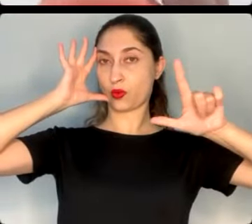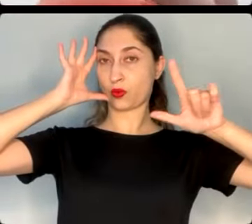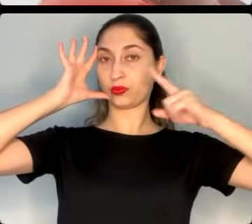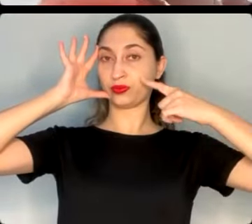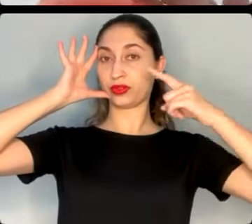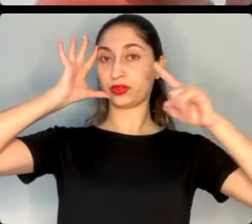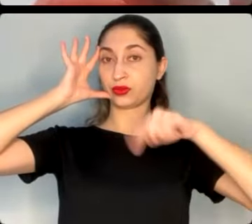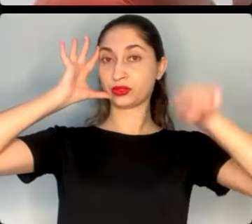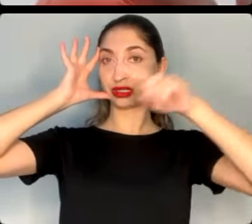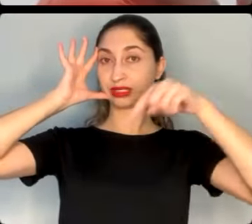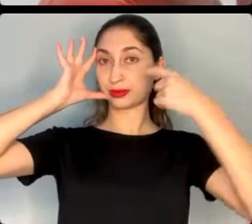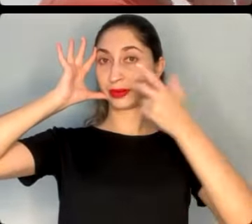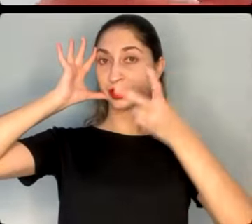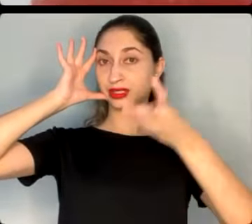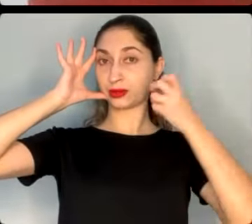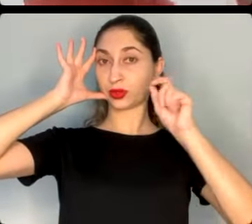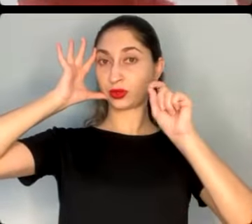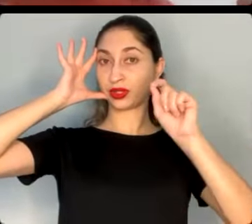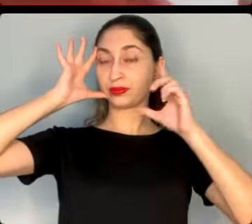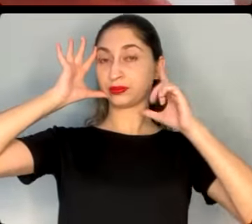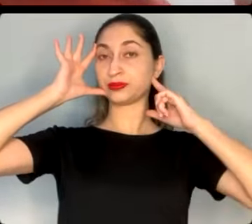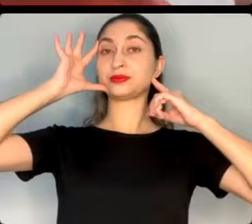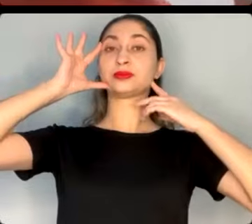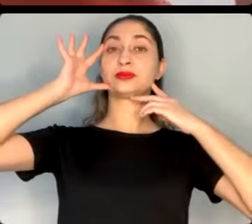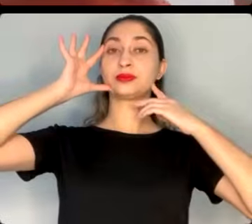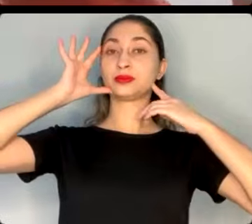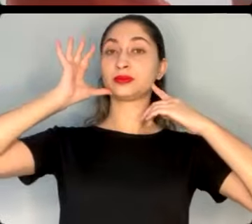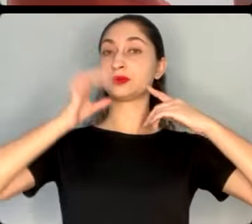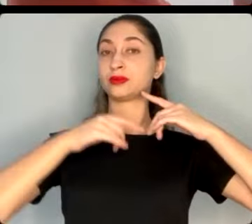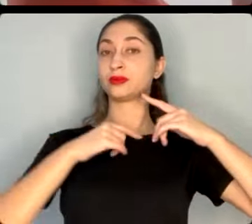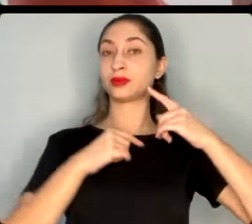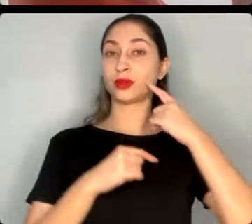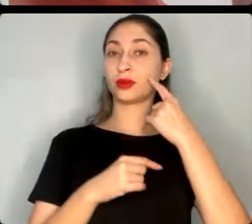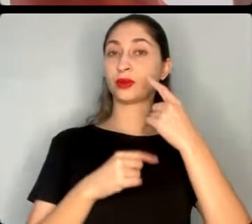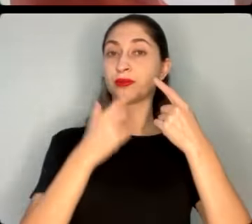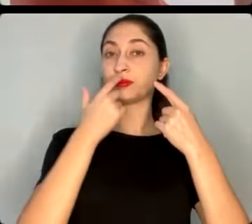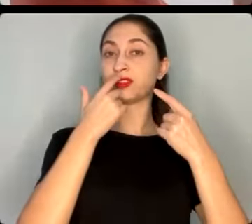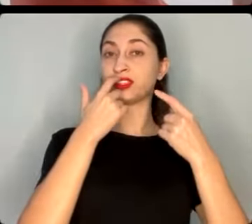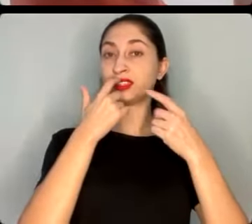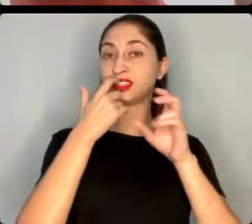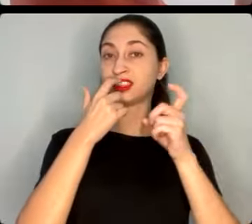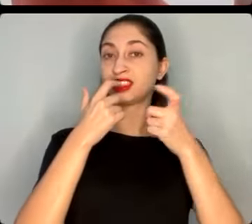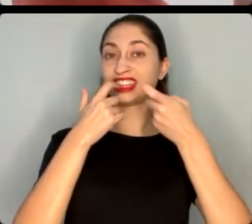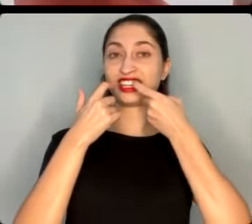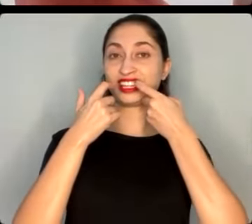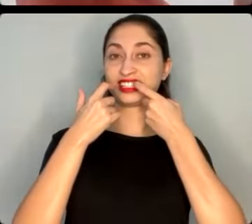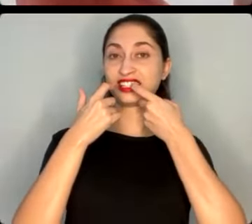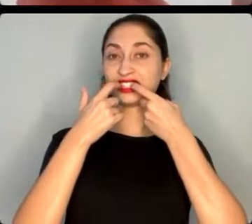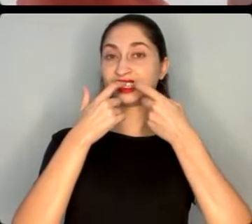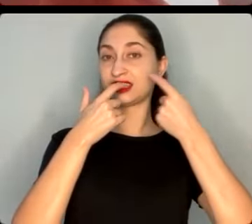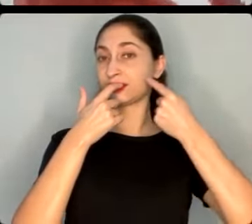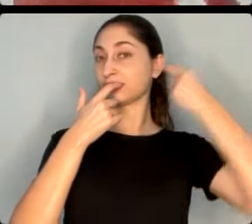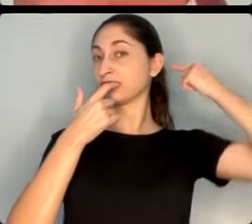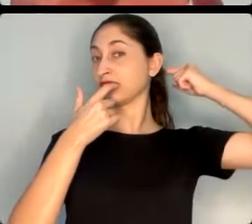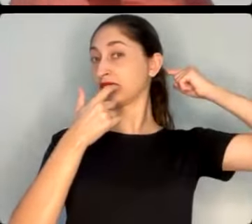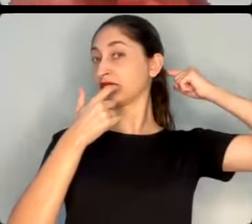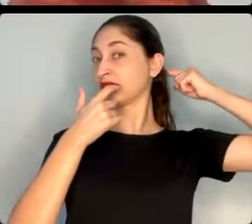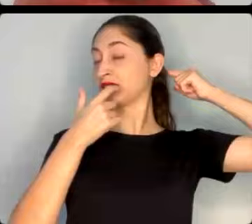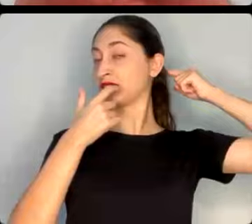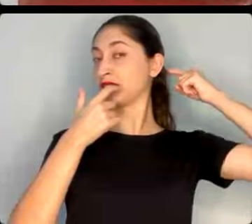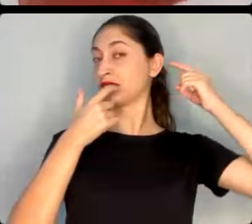em você essa distância aqui entre os dentes na frente e a base da cabeça? Como que